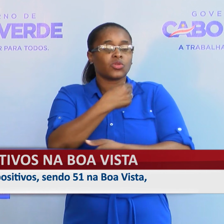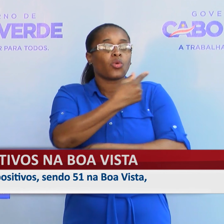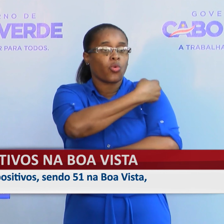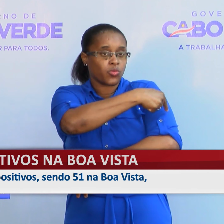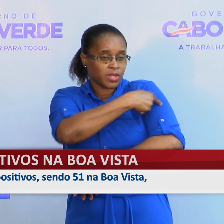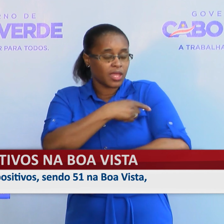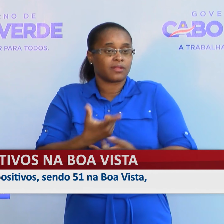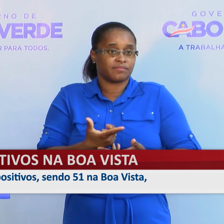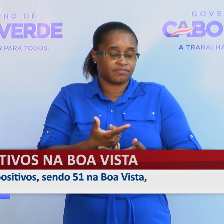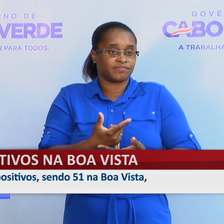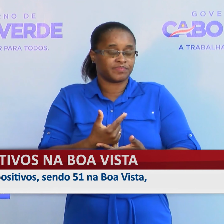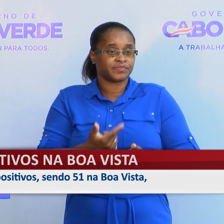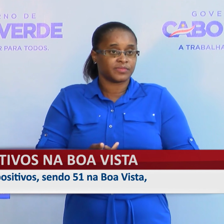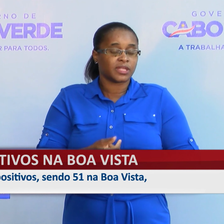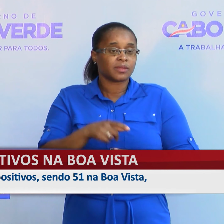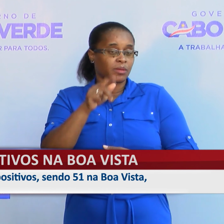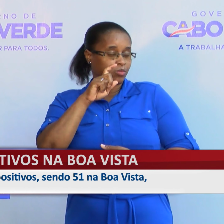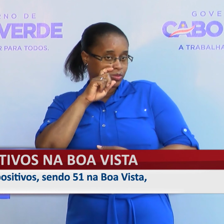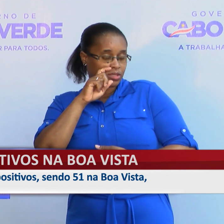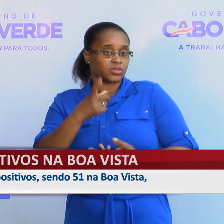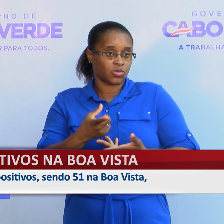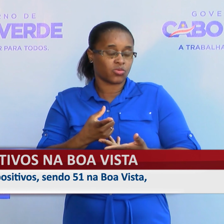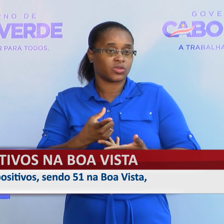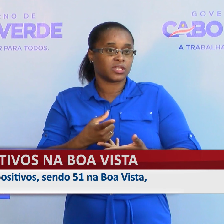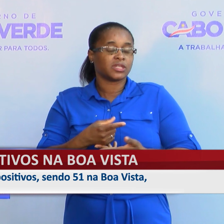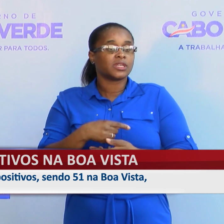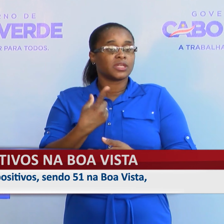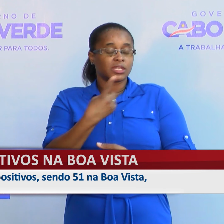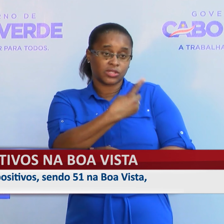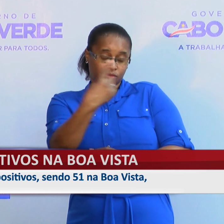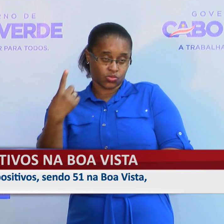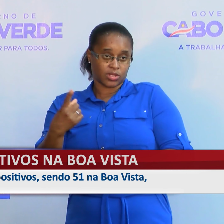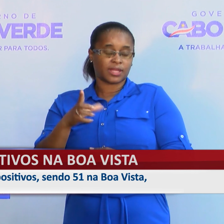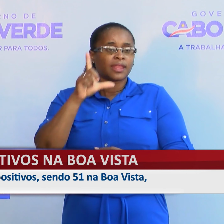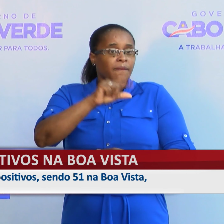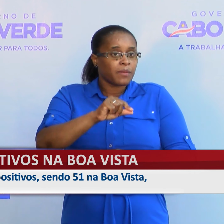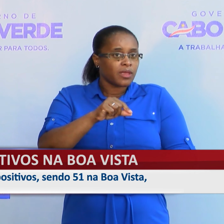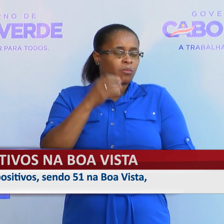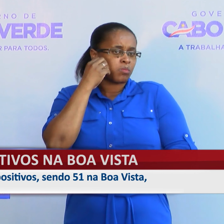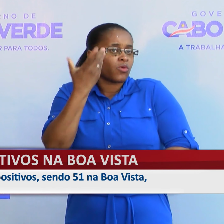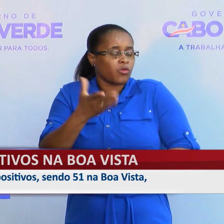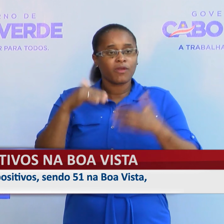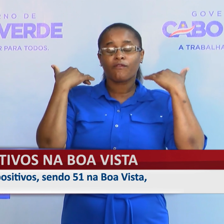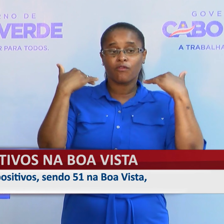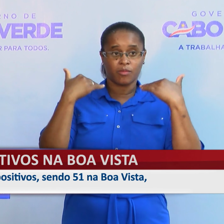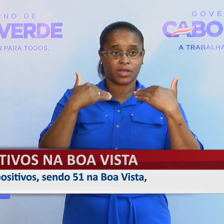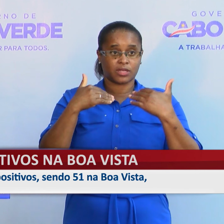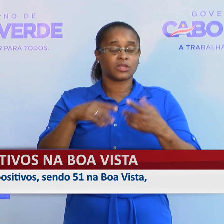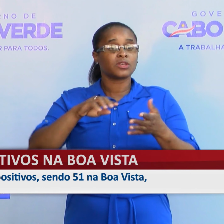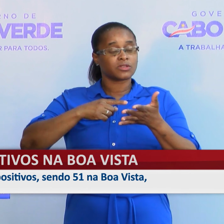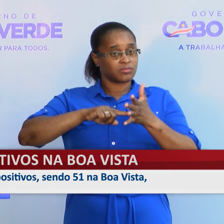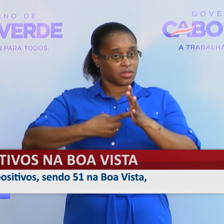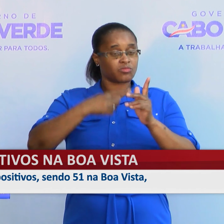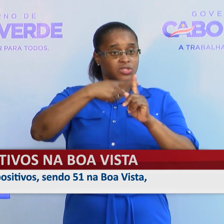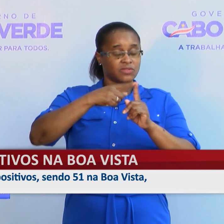proteção individual. Convém também informar que os casos positivos já estão no